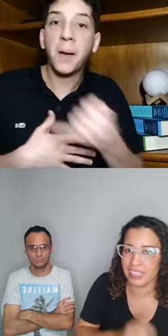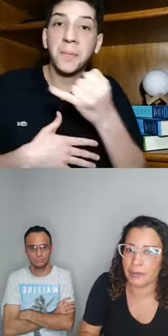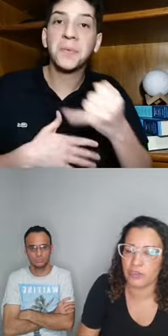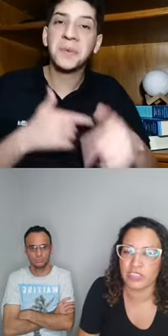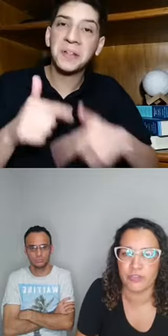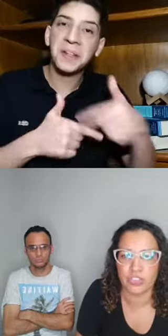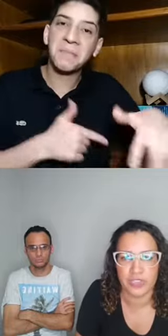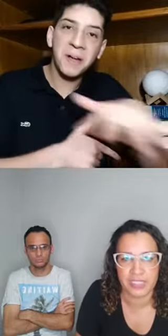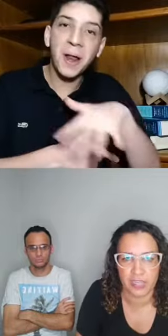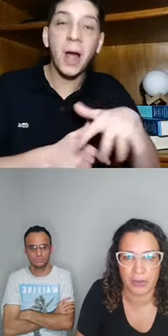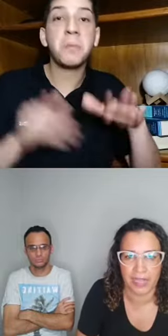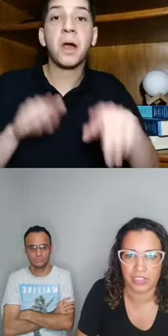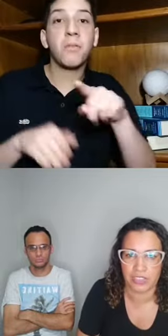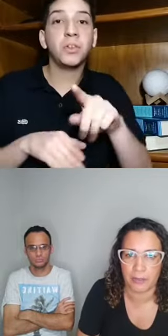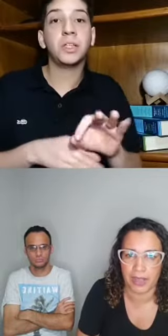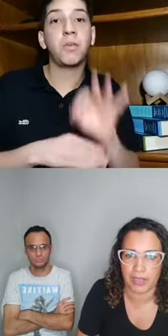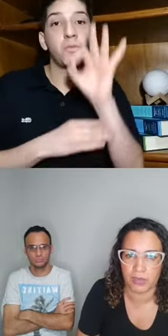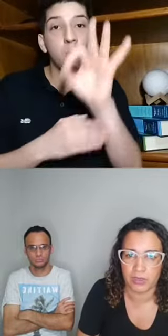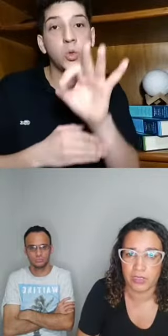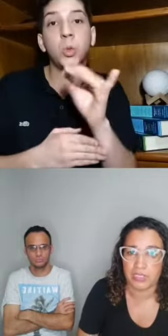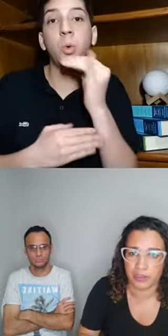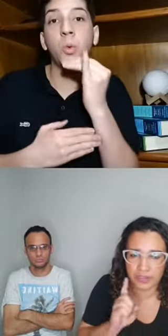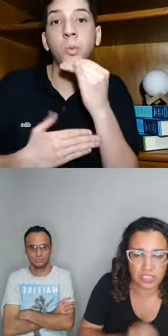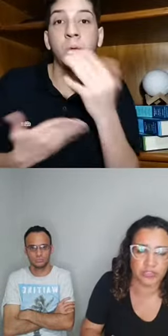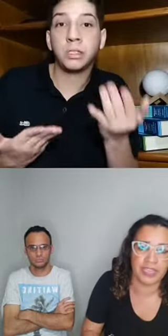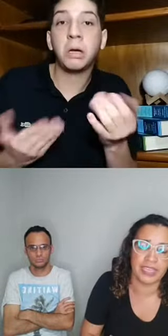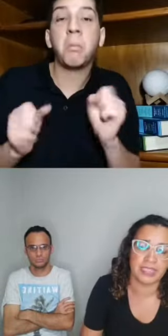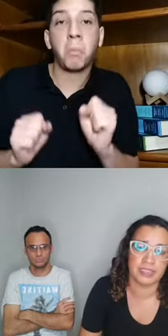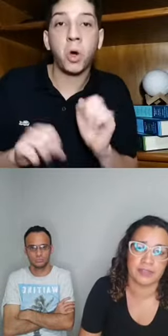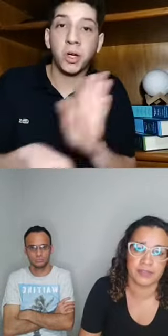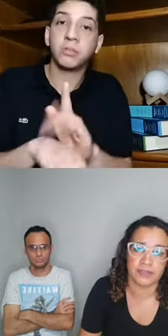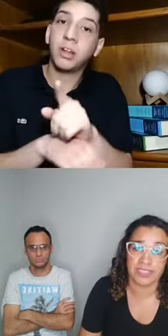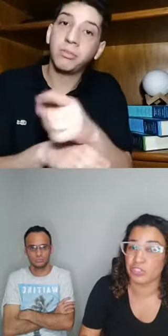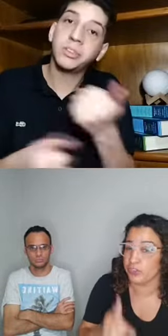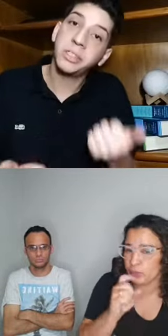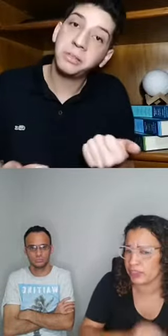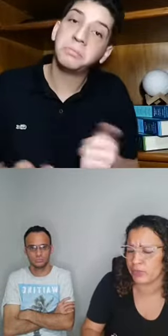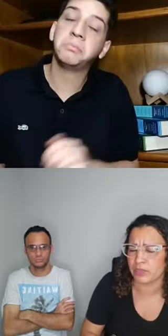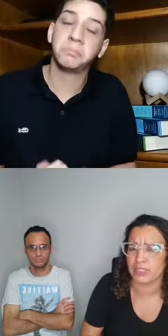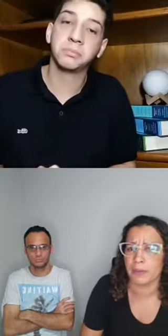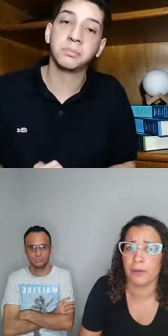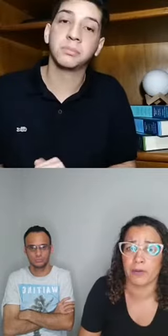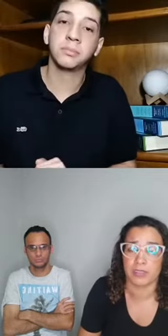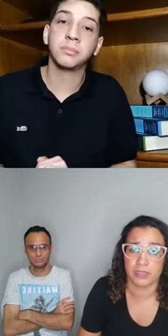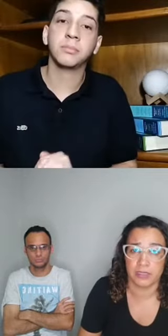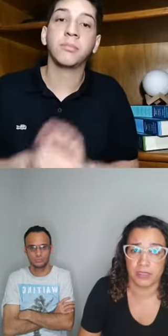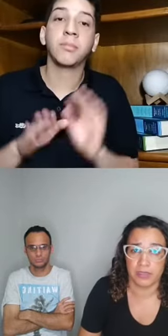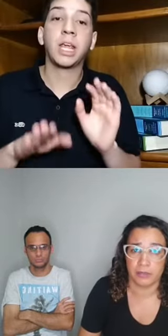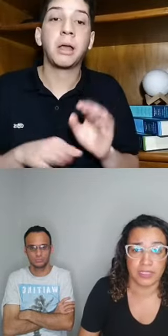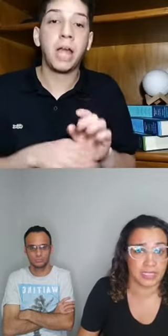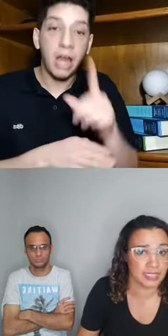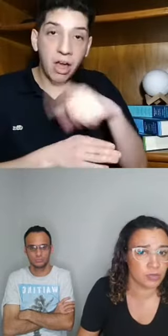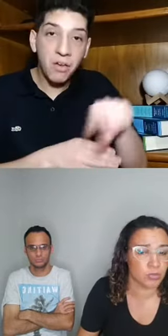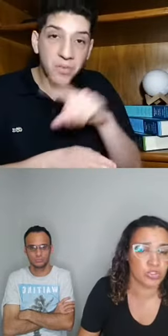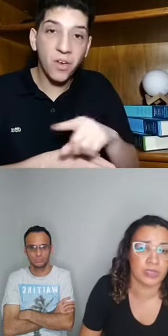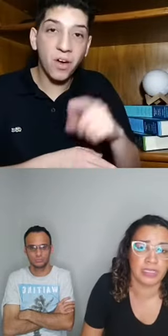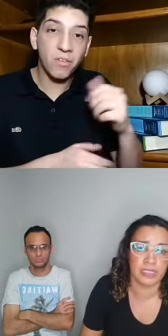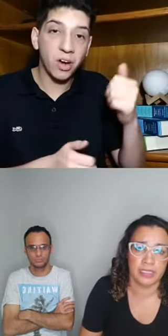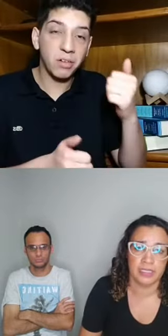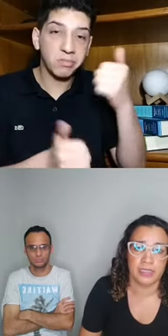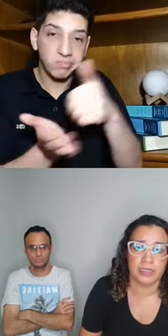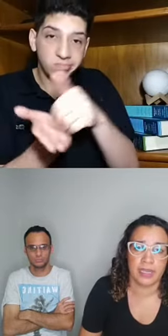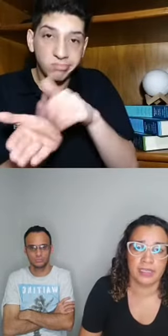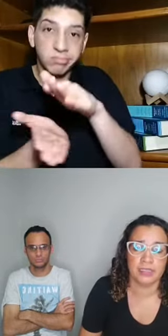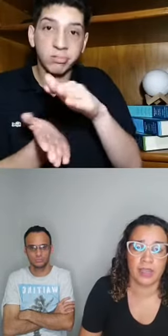Quem sabe você for diferencial no mercado de trabalho, você vai fazer diferença. Vai ser dificilmente mandar você embora. Porque você está sendo útil